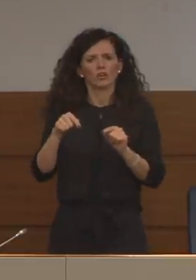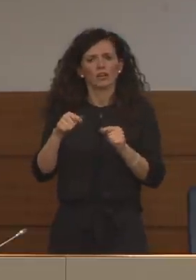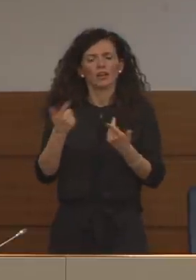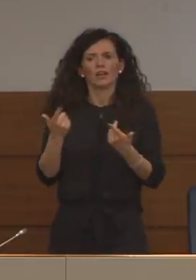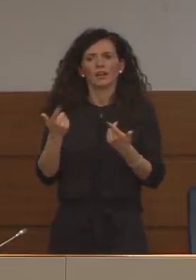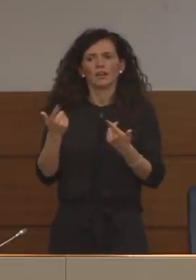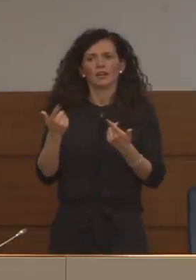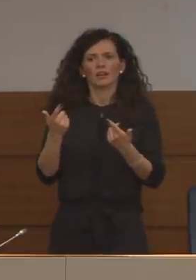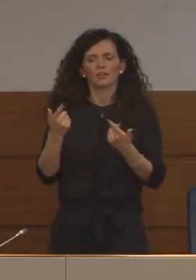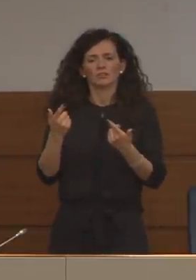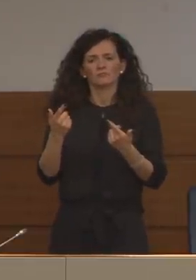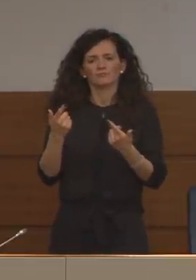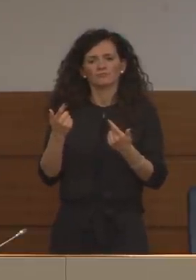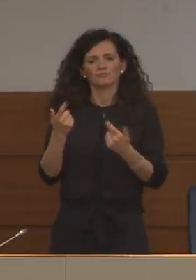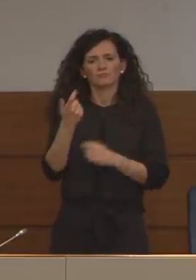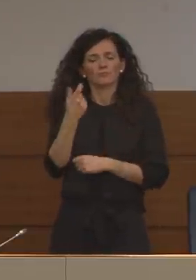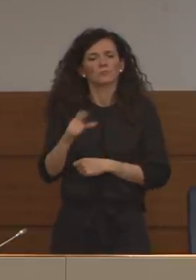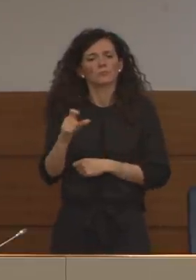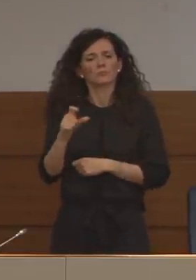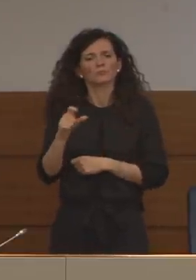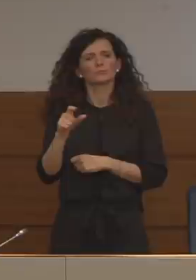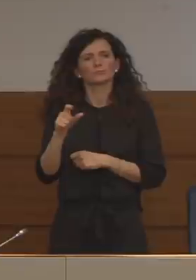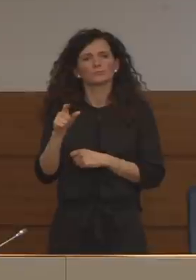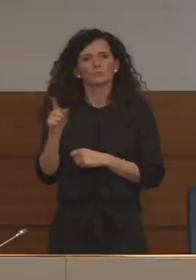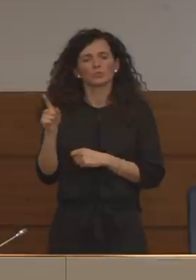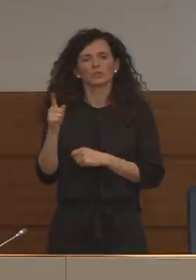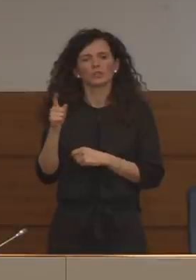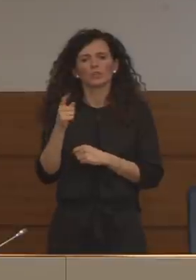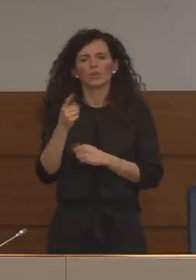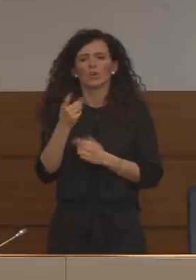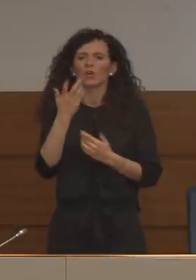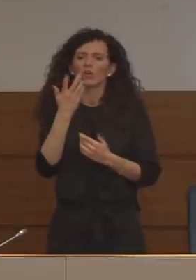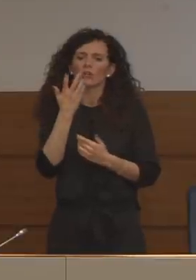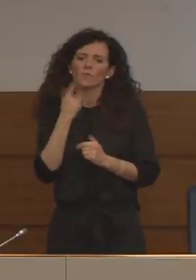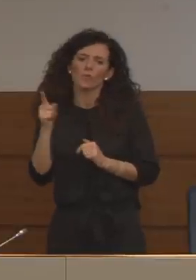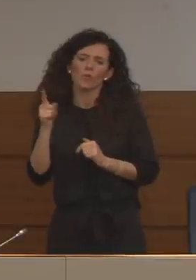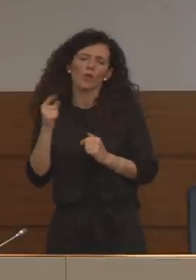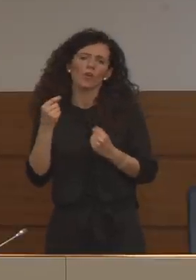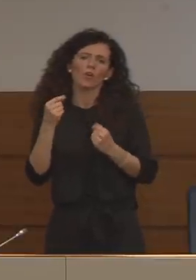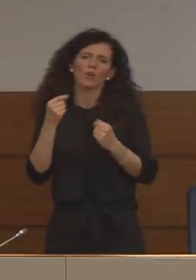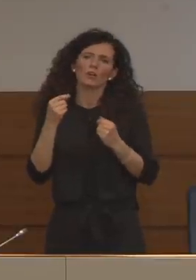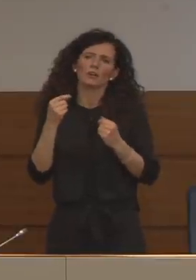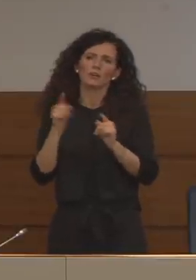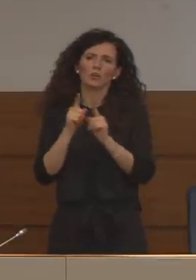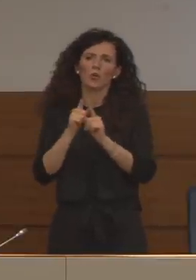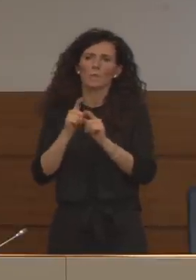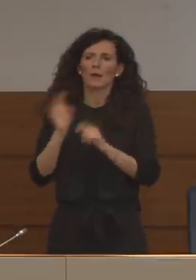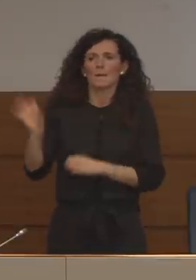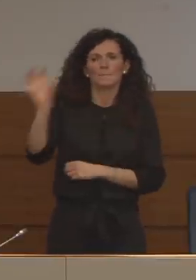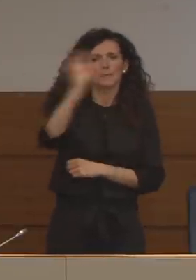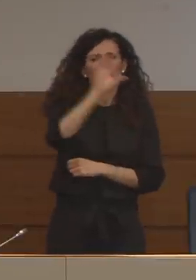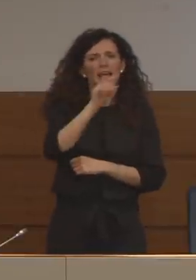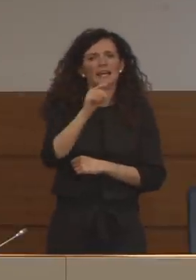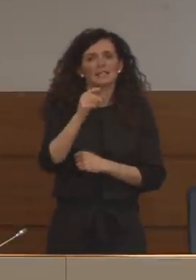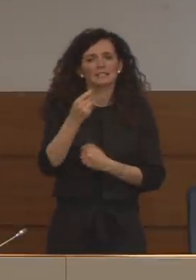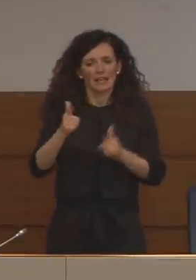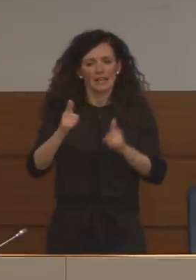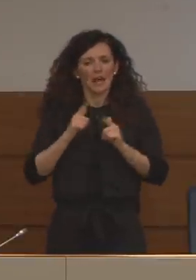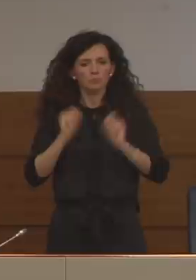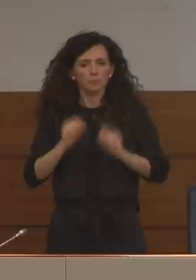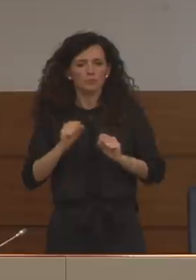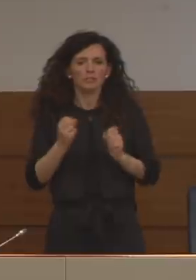la autosufficienza del di questi paesi quindi stiamo